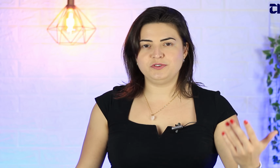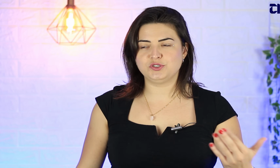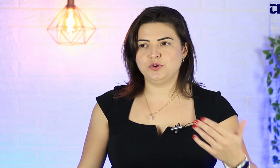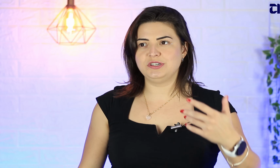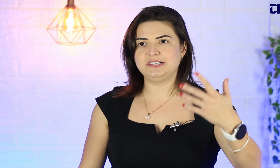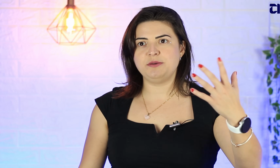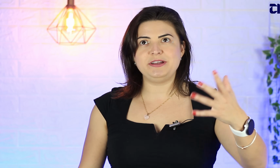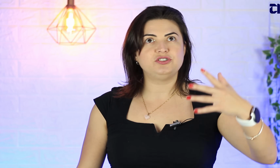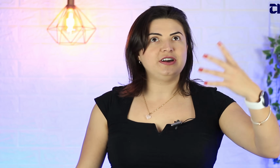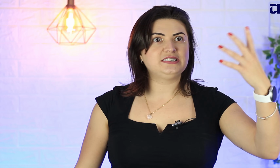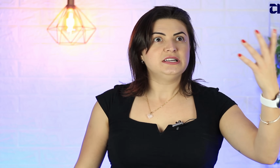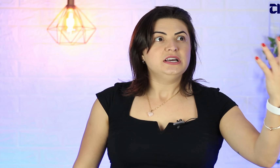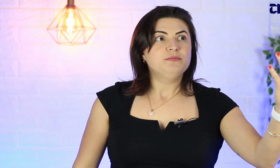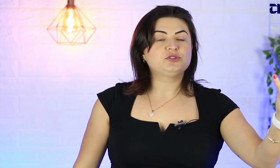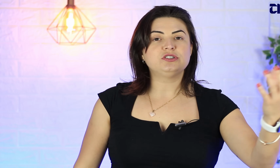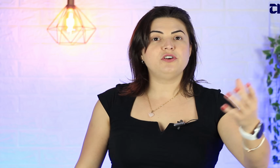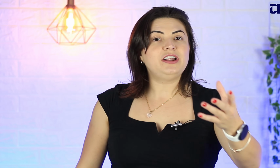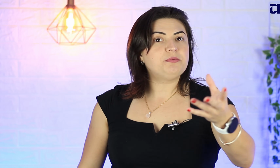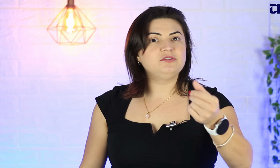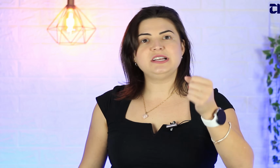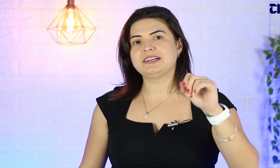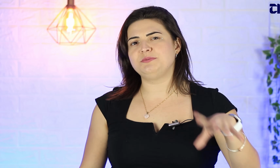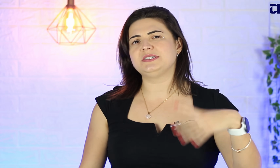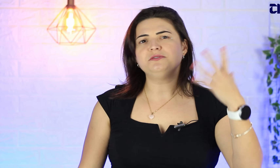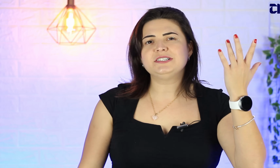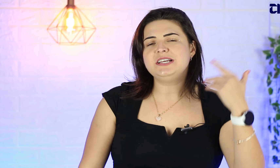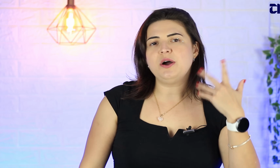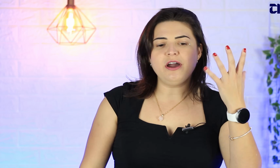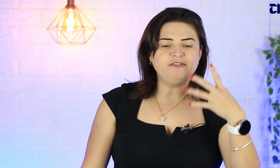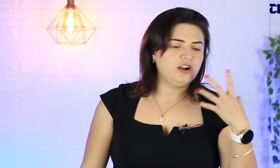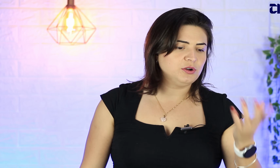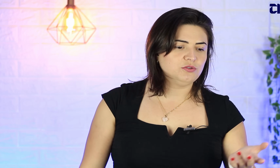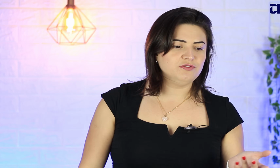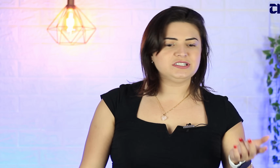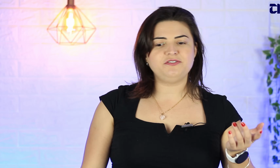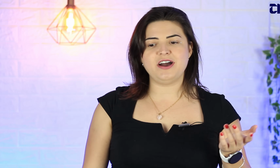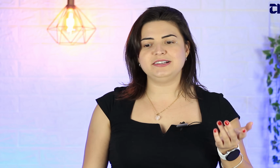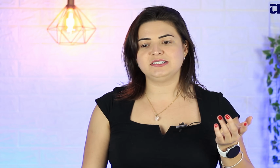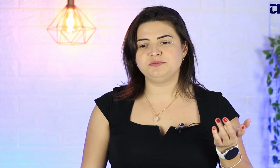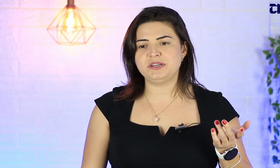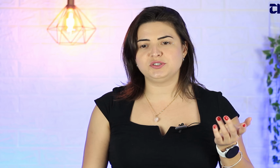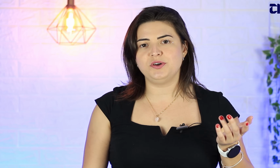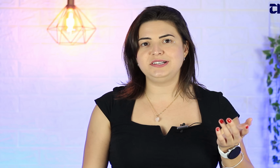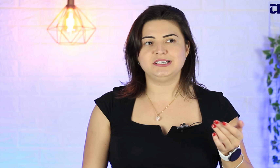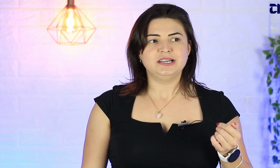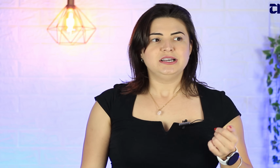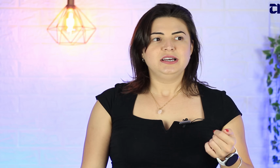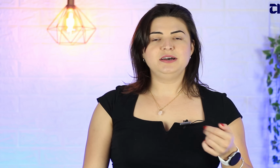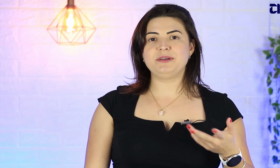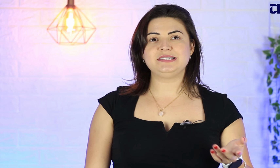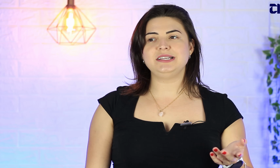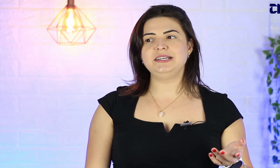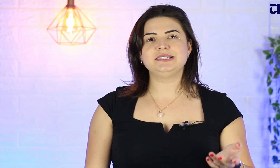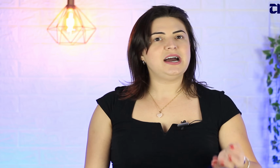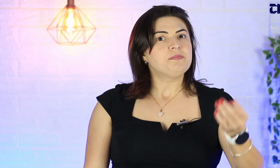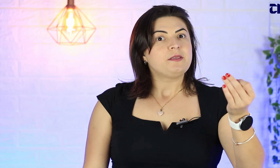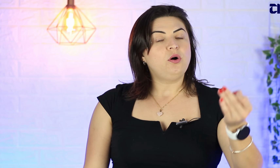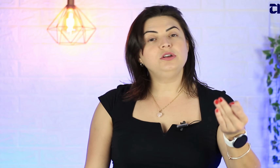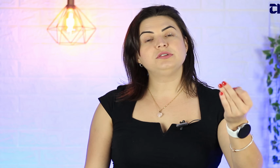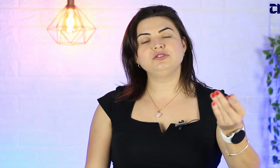professores, de repente, várias pessoas só falar para você. Expressão facial é a forma com que você faz as expressões para sinalizar. Olha o